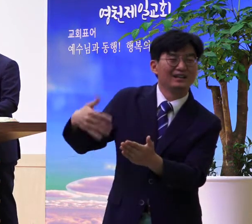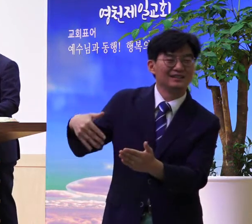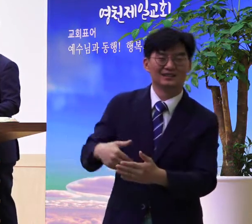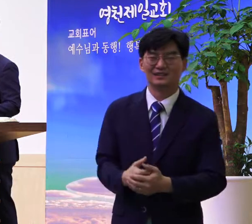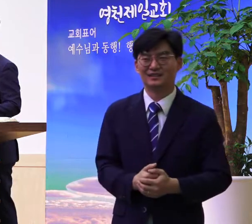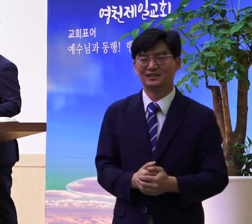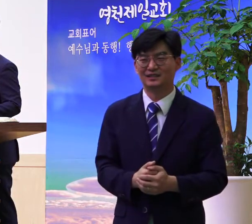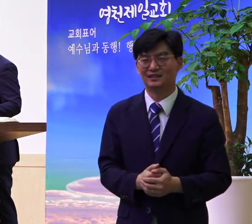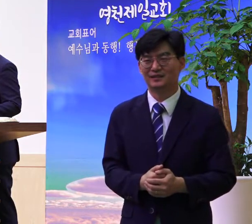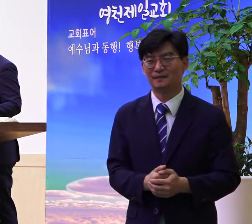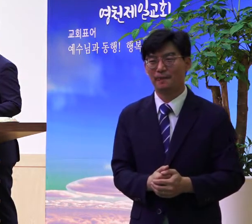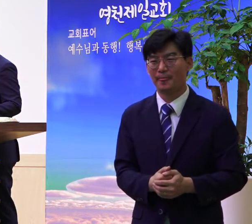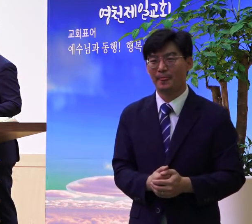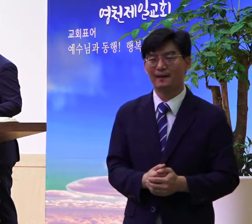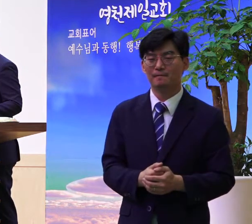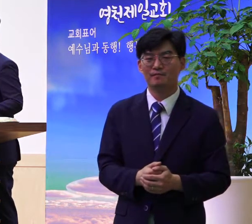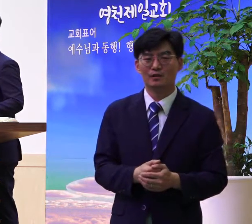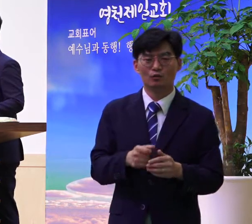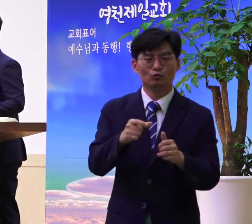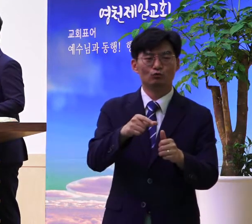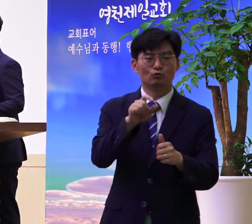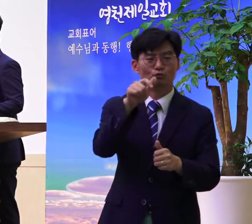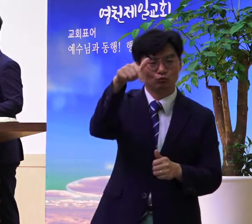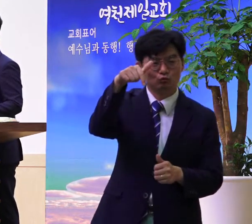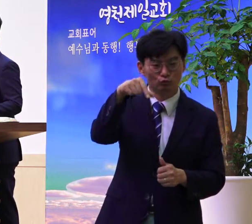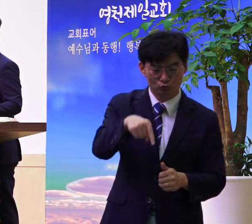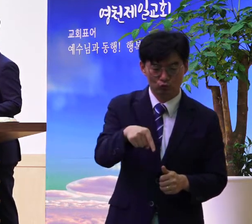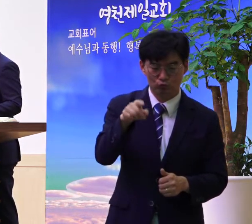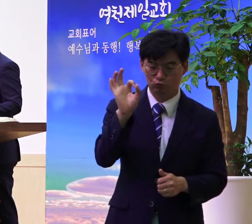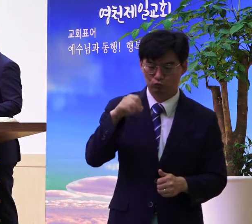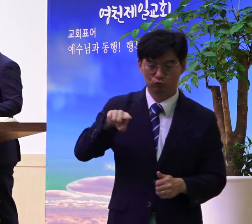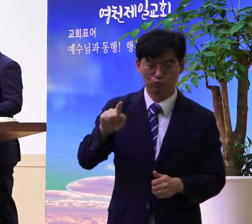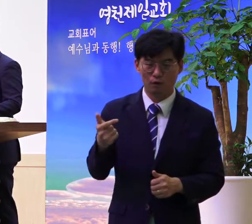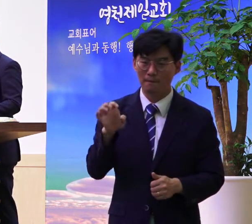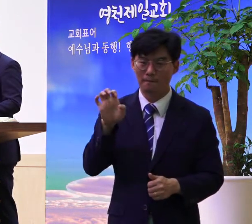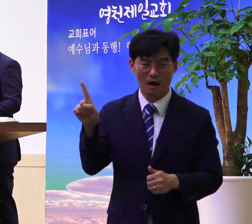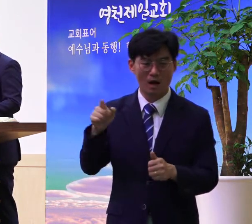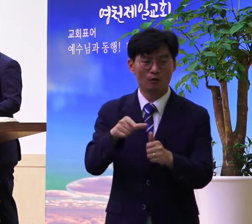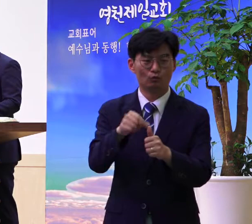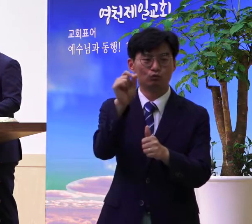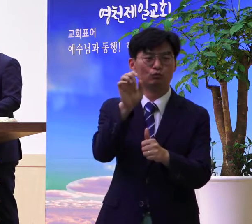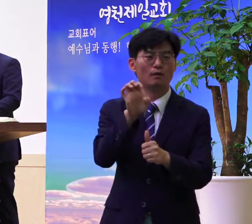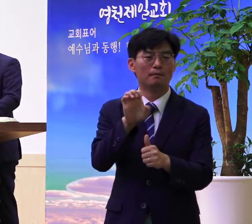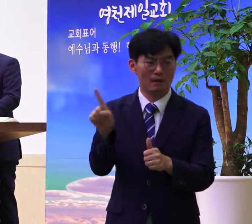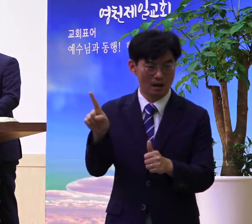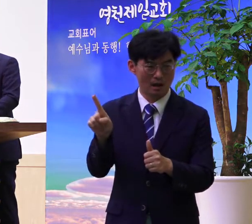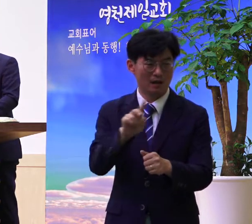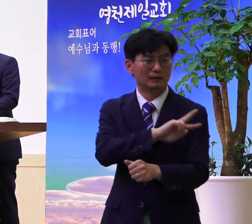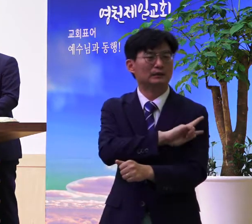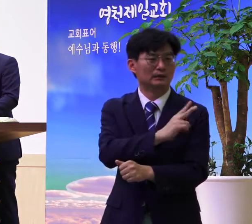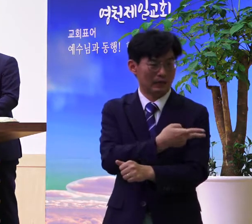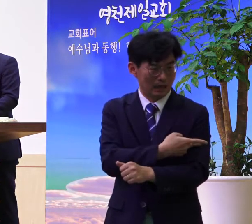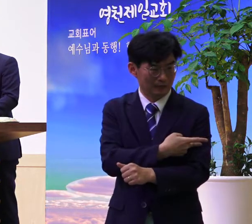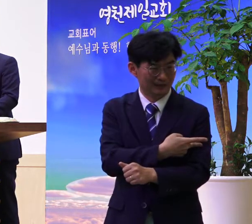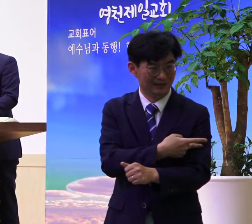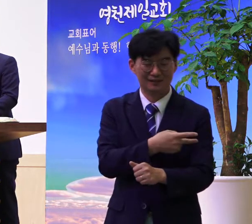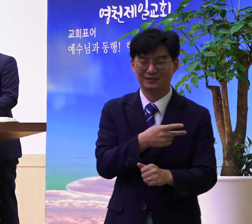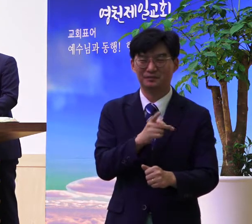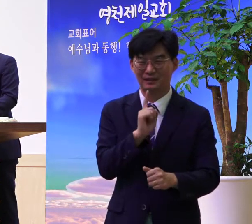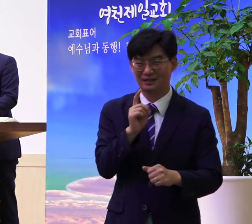이단의 구원파가 대표적으로 그렇죠. 구원받은 확신이 있고 그날이 언제인지 정확히 알고